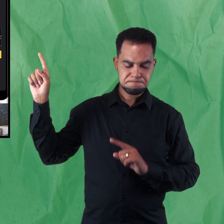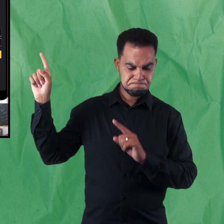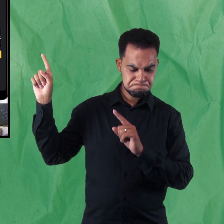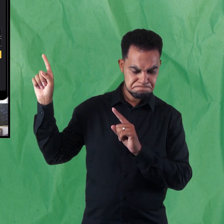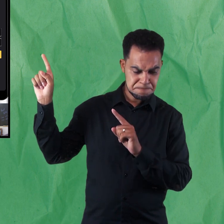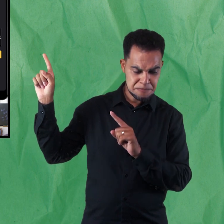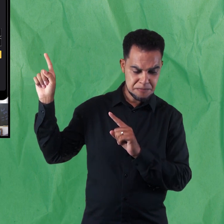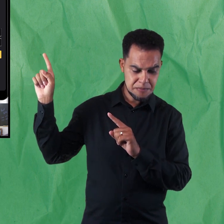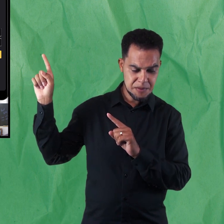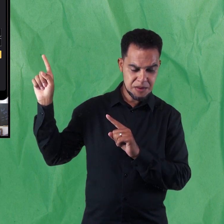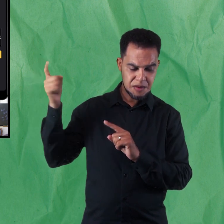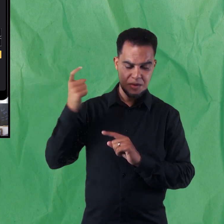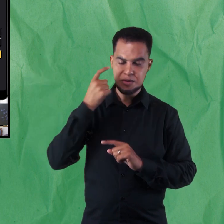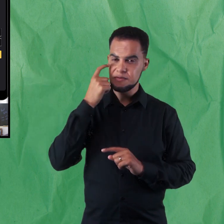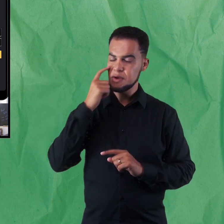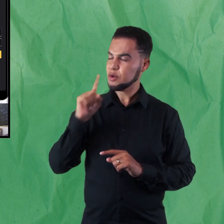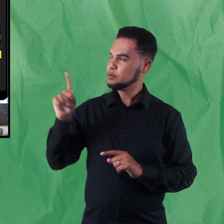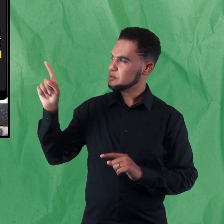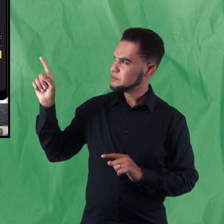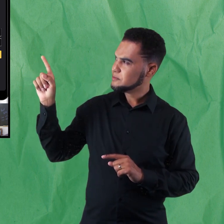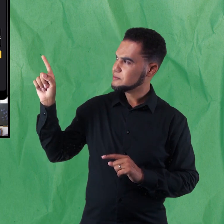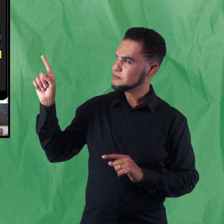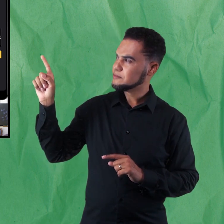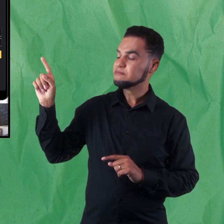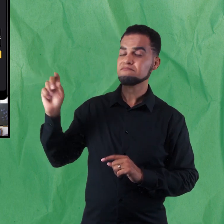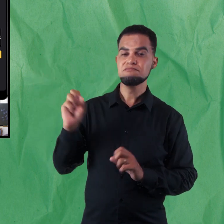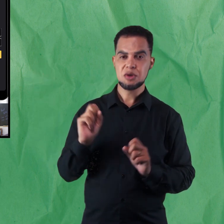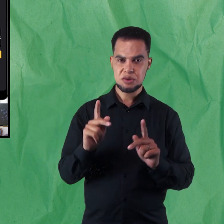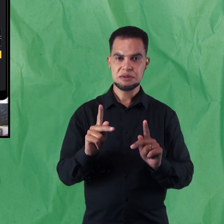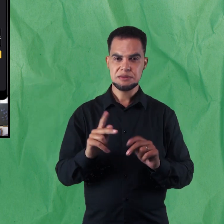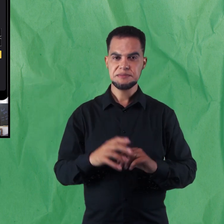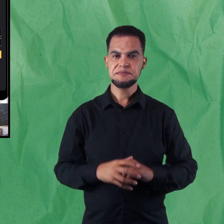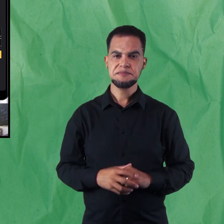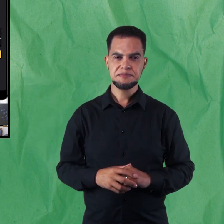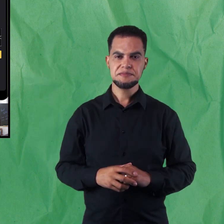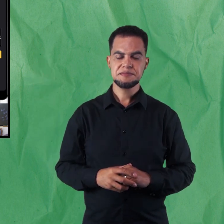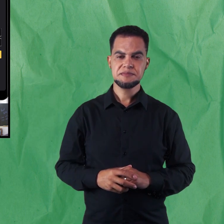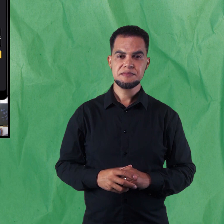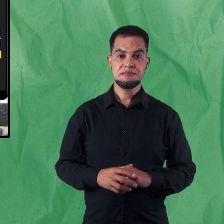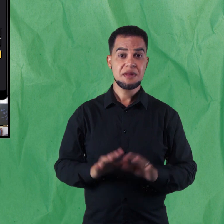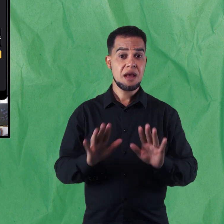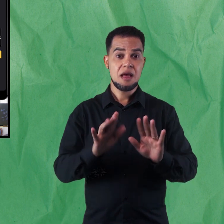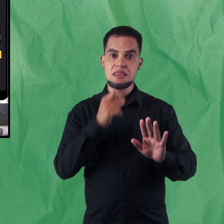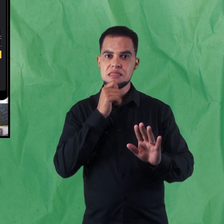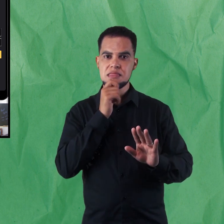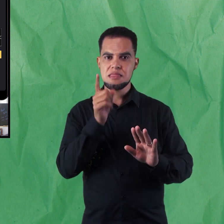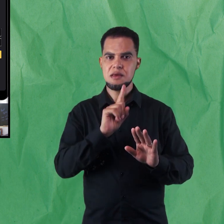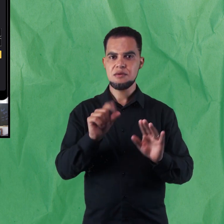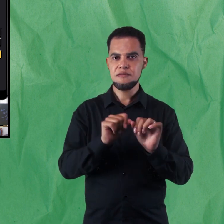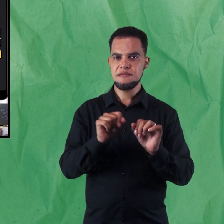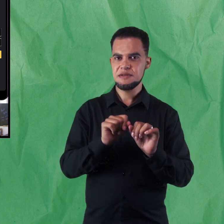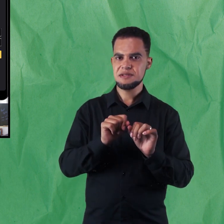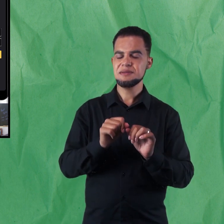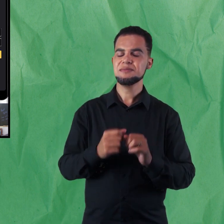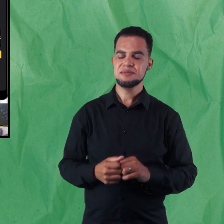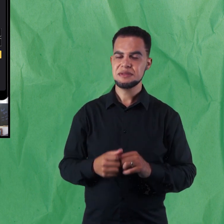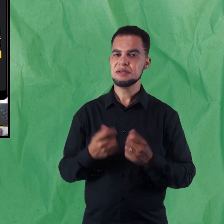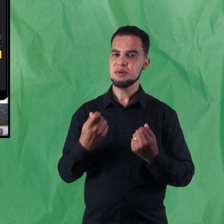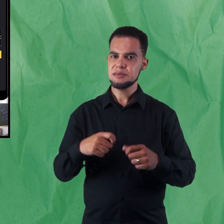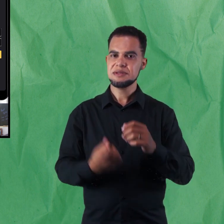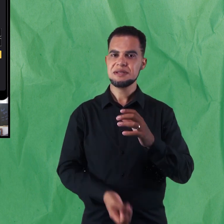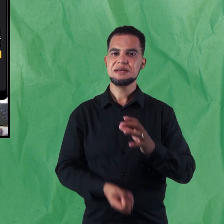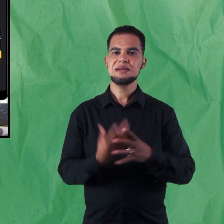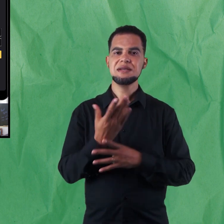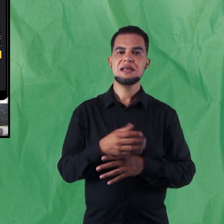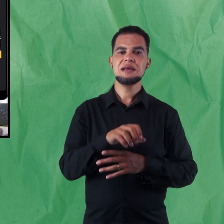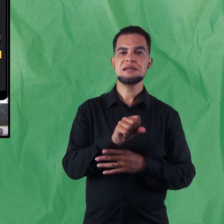onde que eu fiz aqui, o e-mail está aqui, ok, né? Nós não fizemos ainda o estado. Então nós vamos ter que